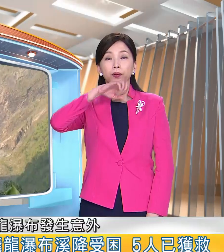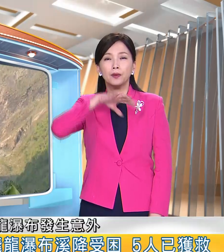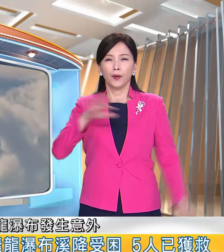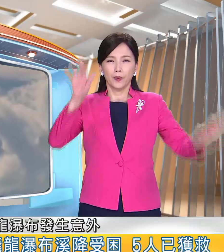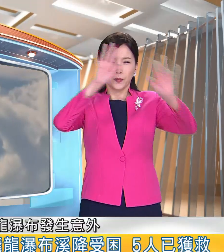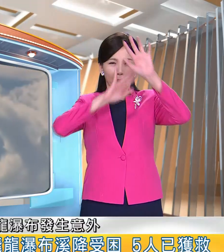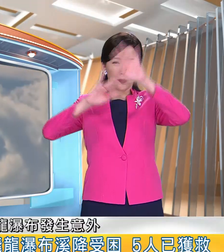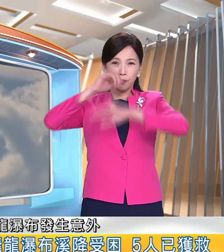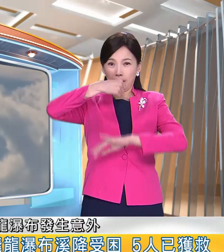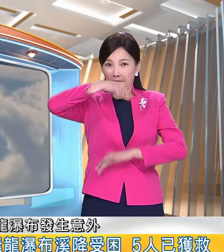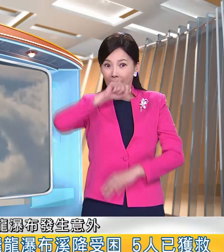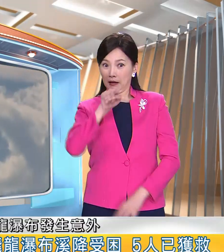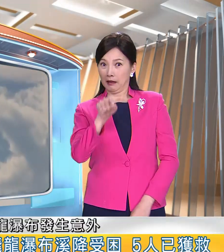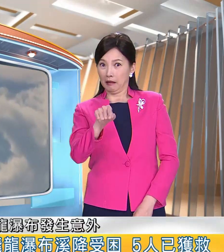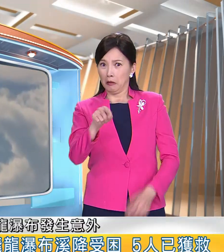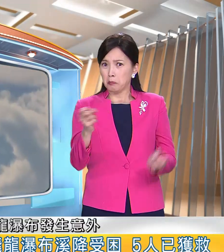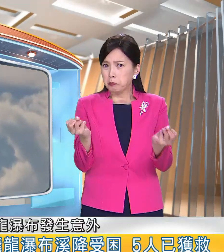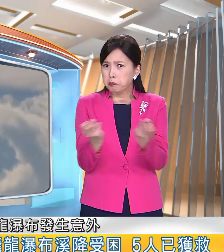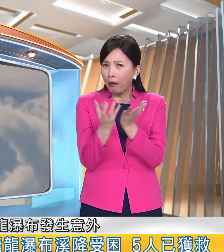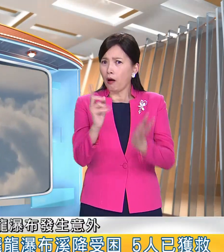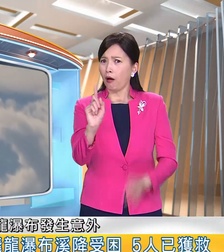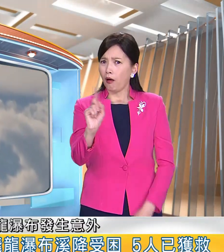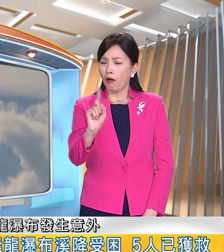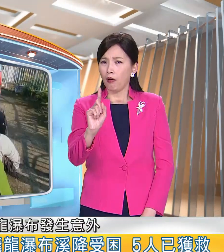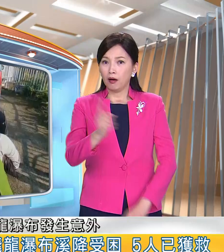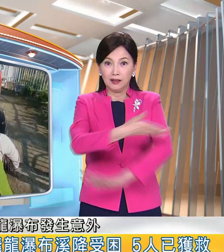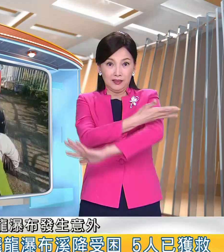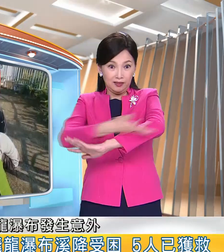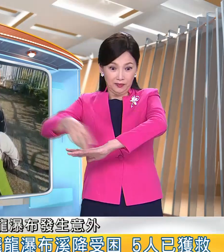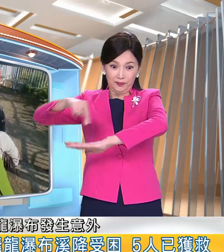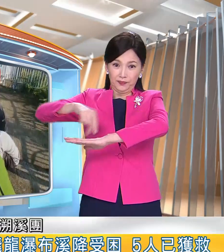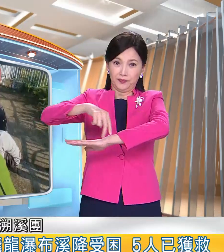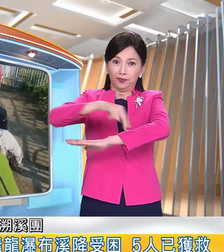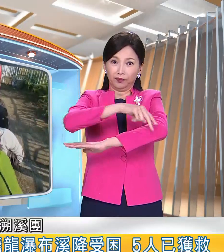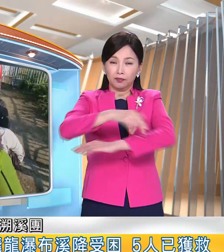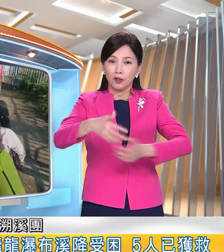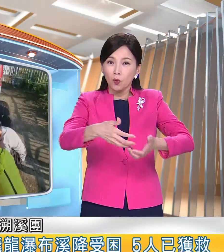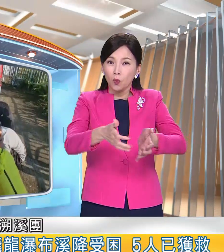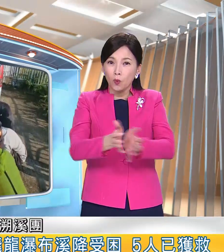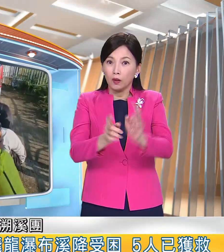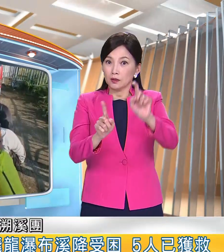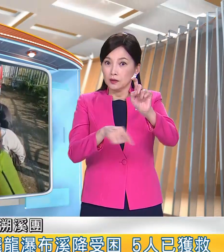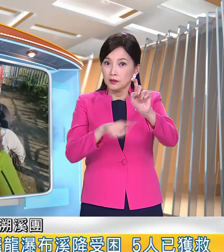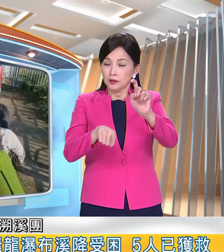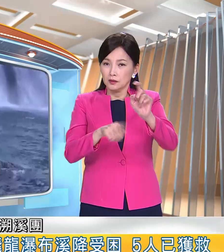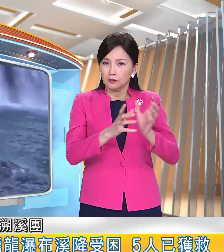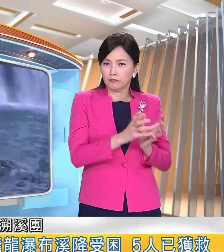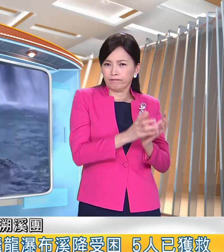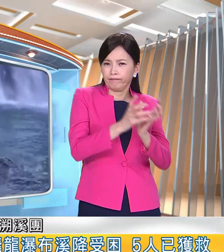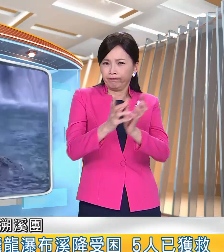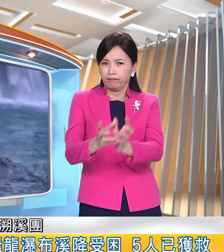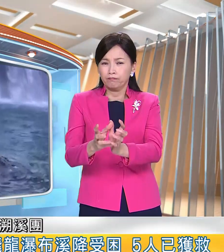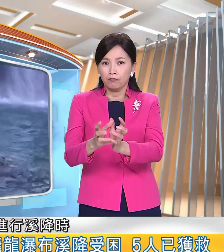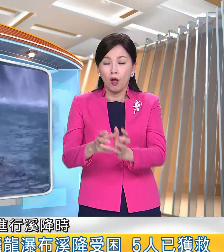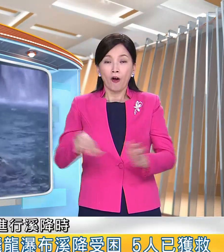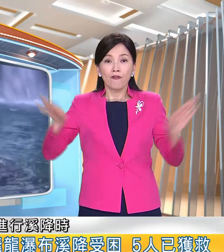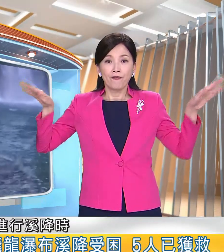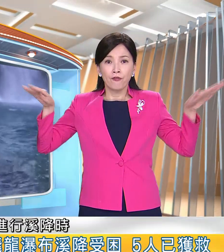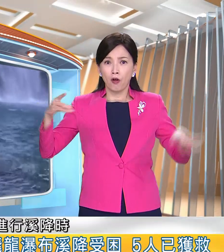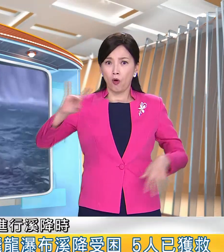屏东雾台飞龙瀑布发生意外，10人自组的溯溪团在飞龙瀑布